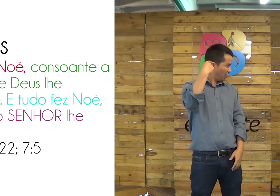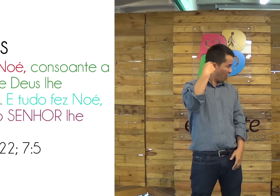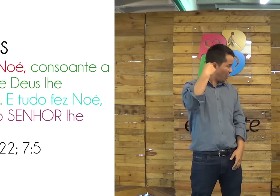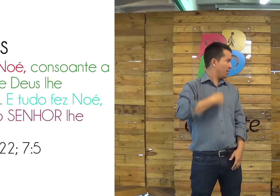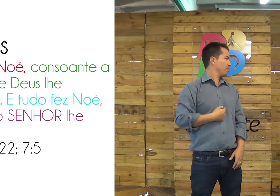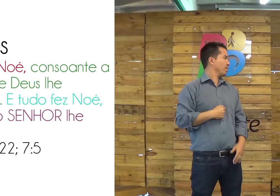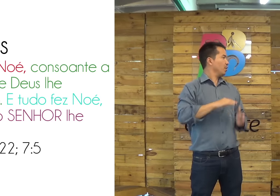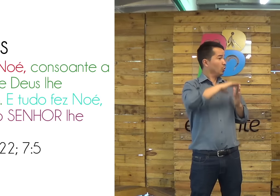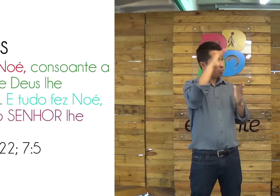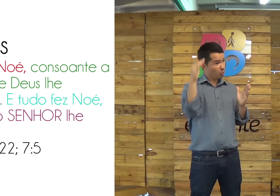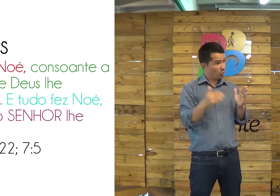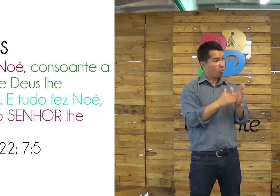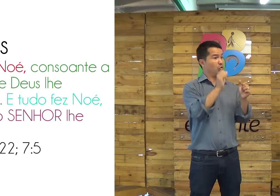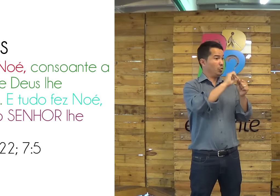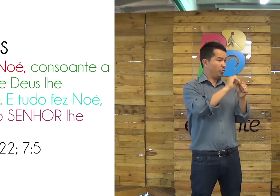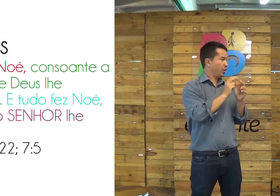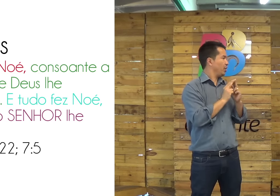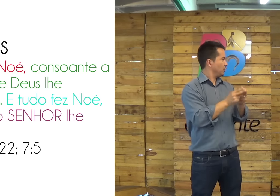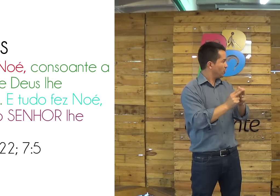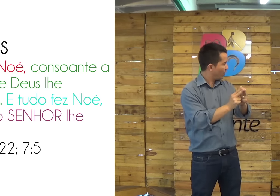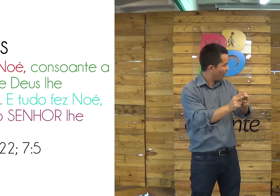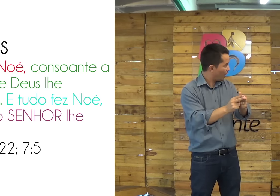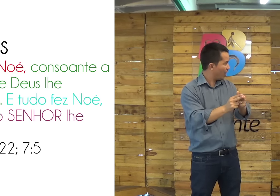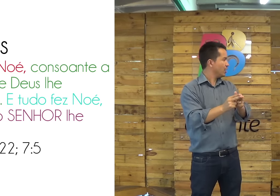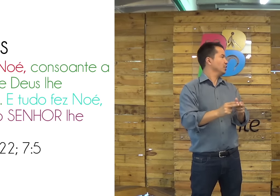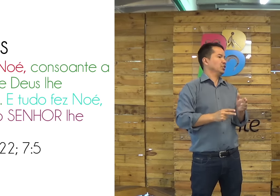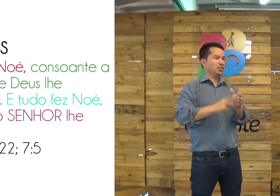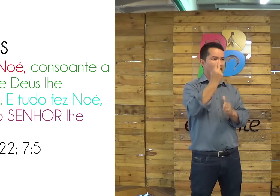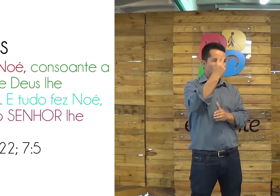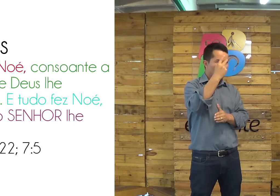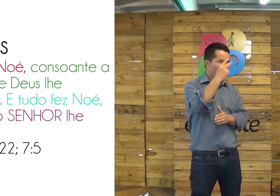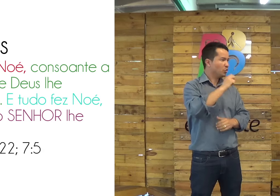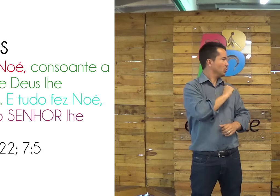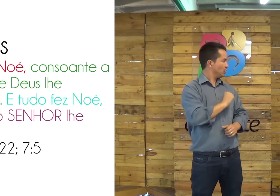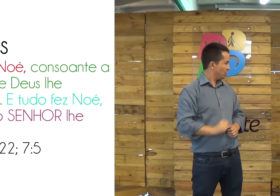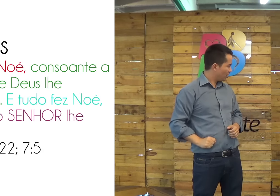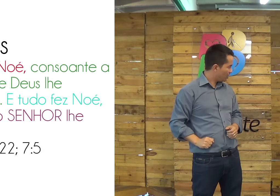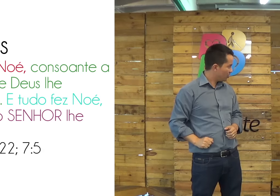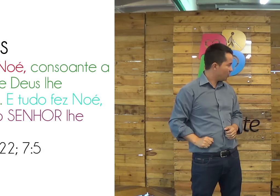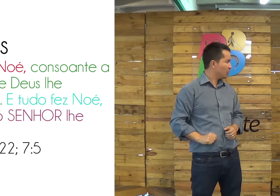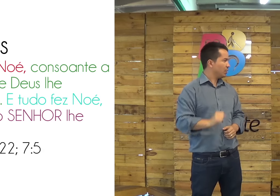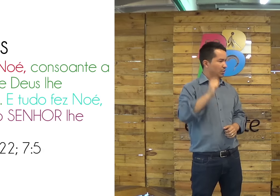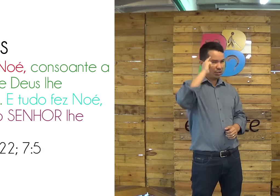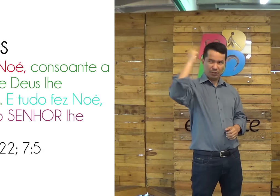ordenara e tudo fez Noé Segundo o Senhor lhe